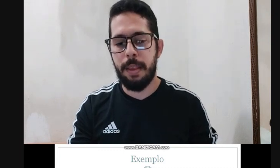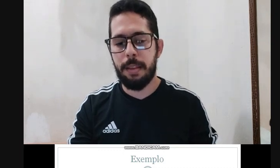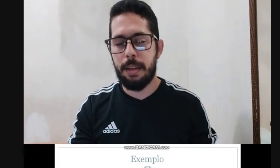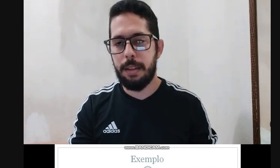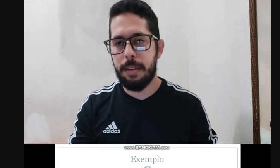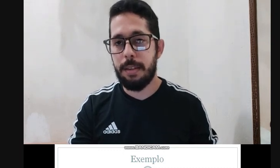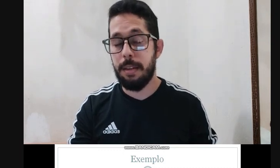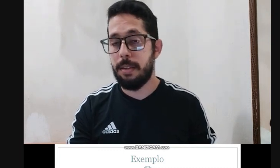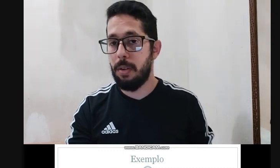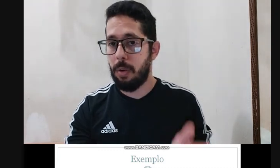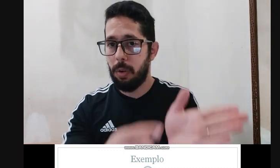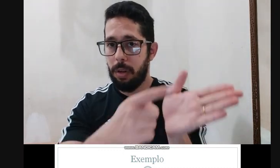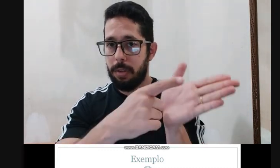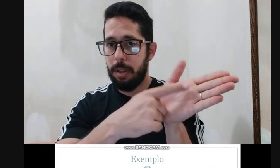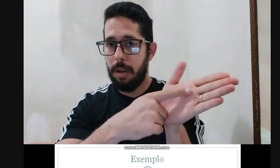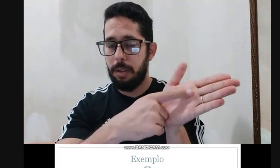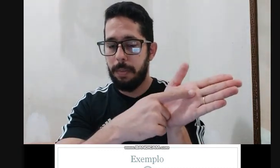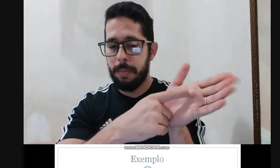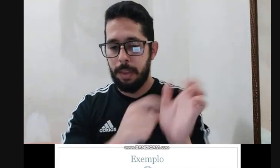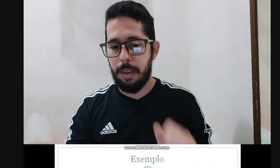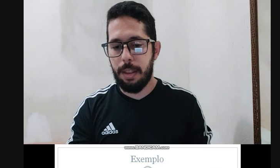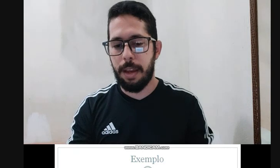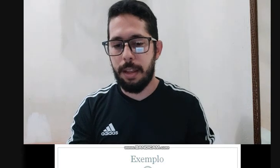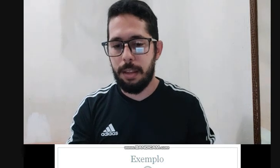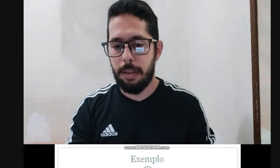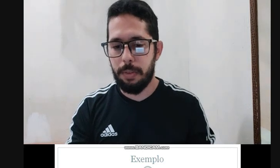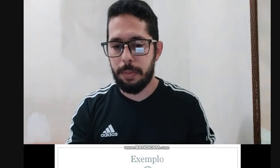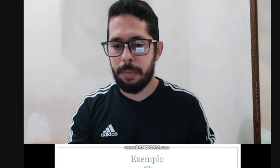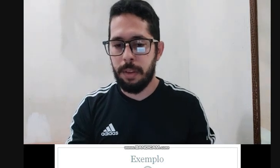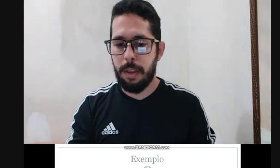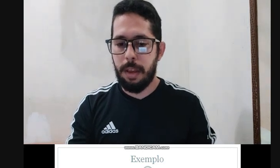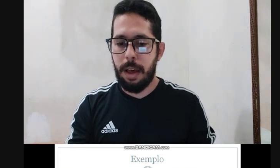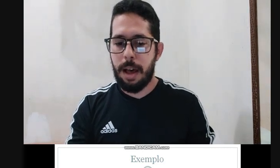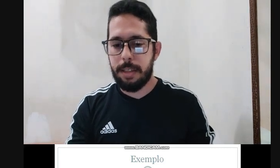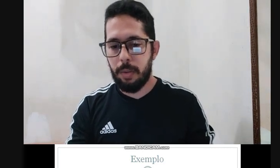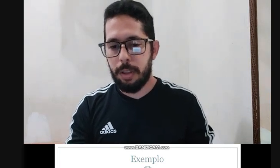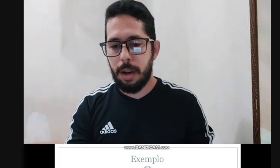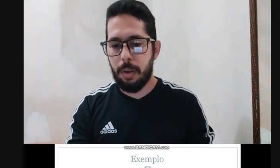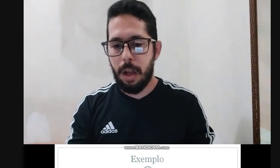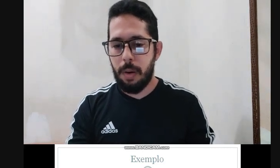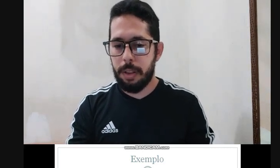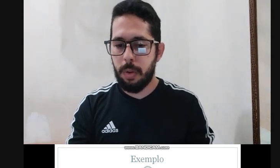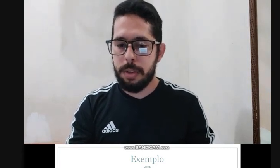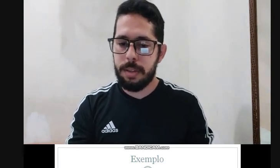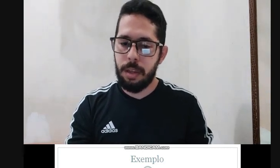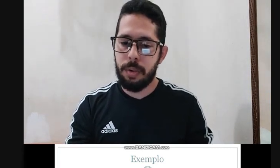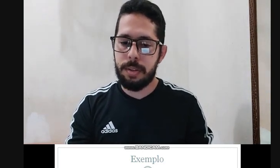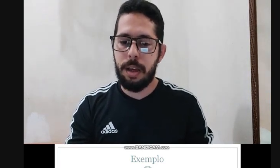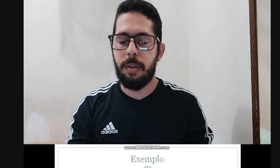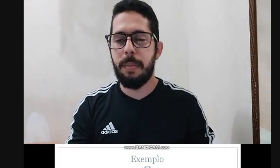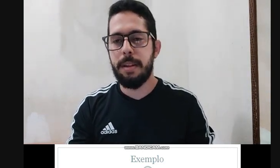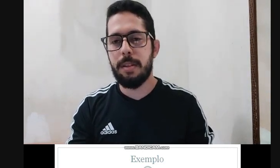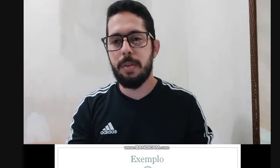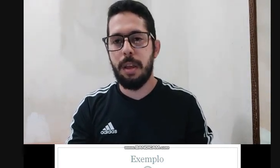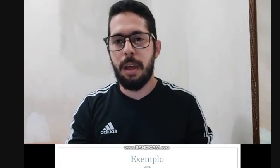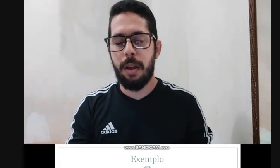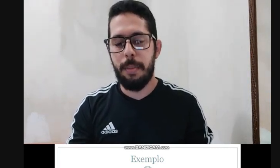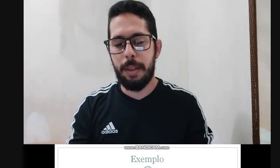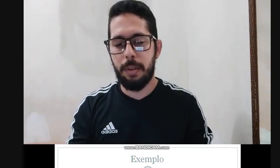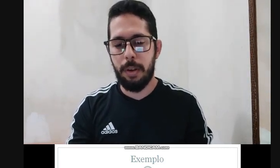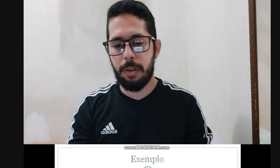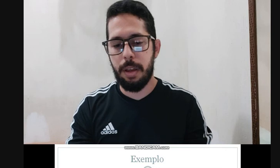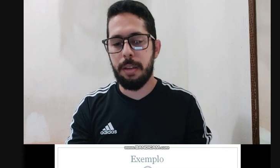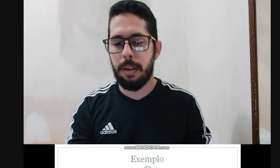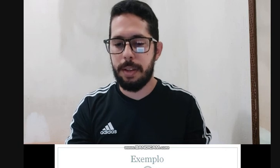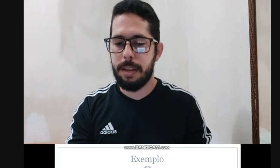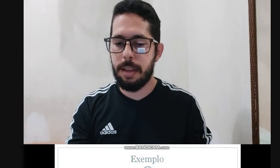dá 36. E eu coloquei o sinal de negativo. A segunda diagonal é 2, 5 e 0. Apareceu 0,